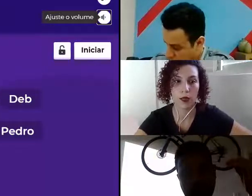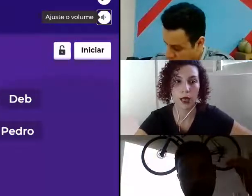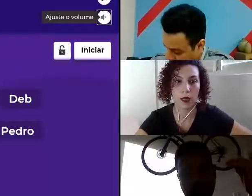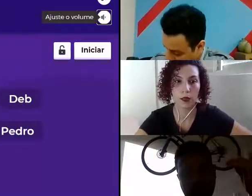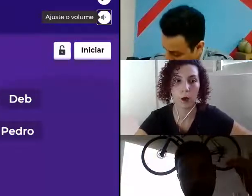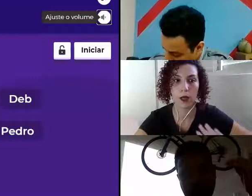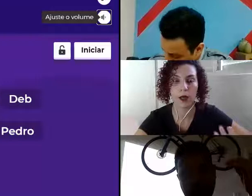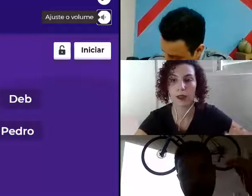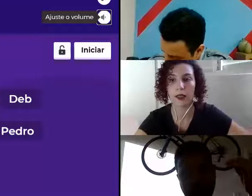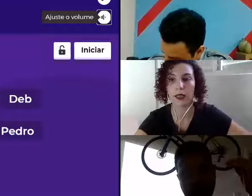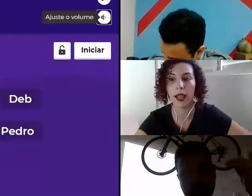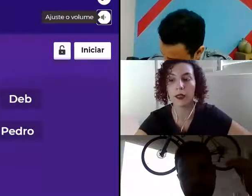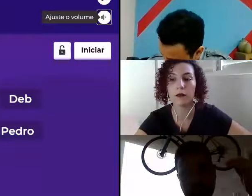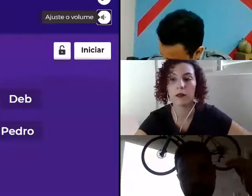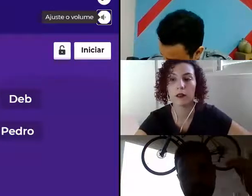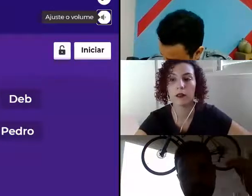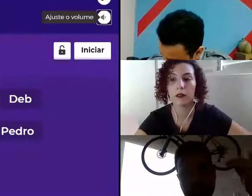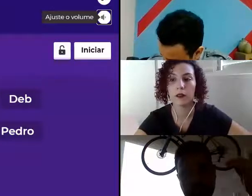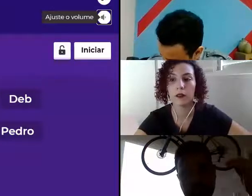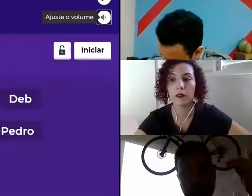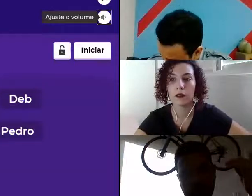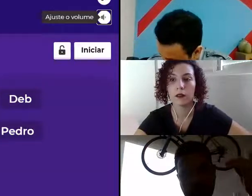Podemos começar? Alguém mais quer entrar?